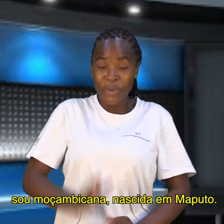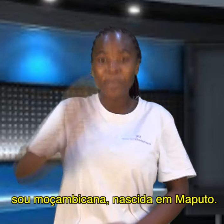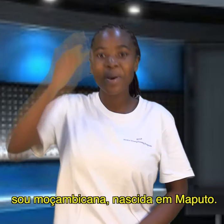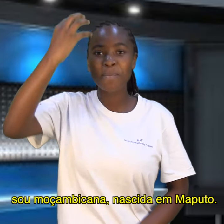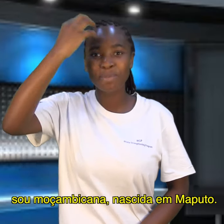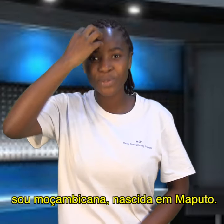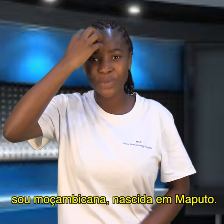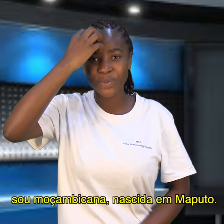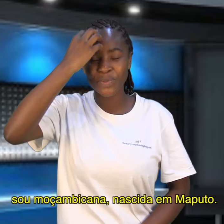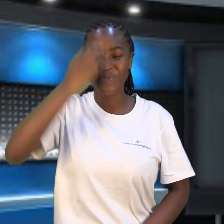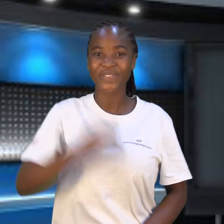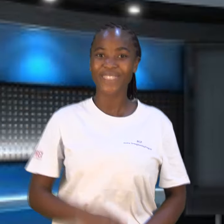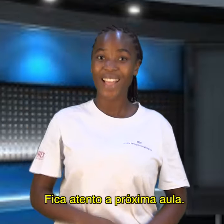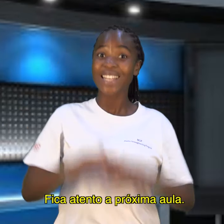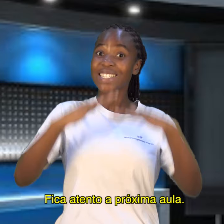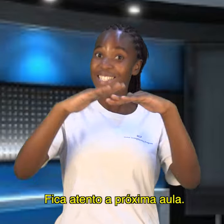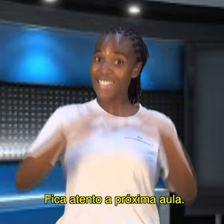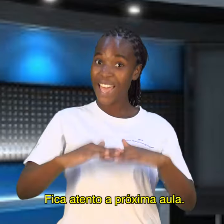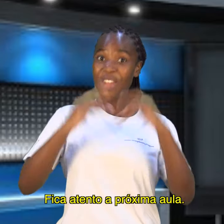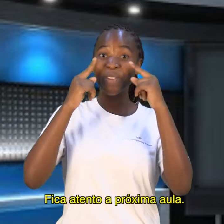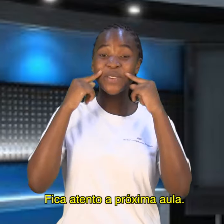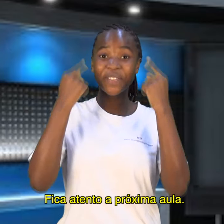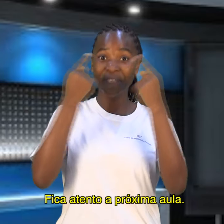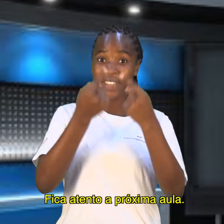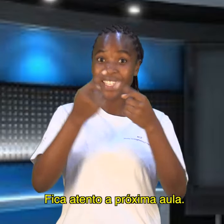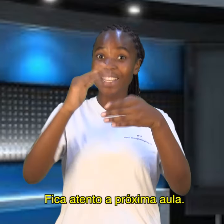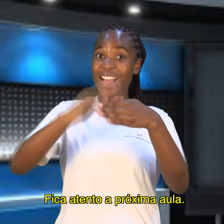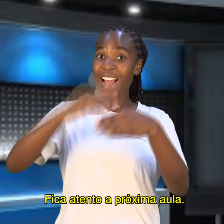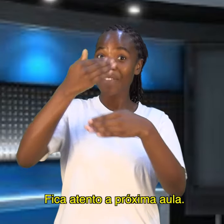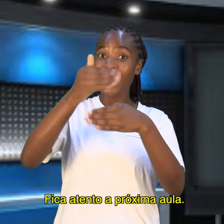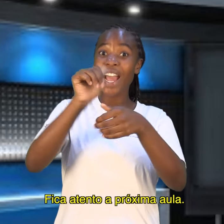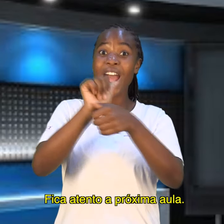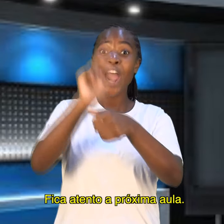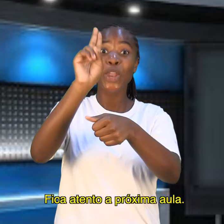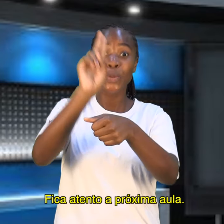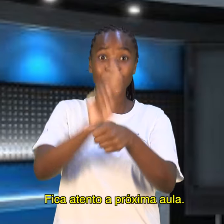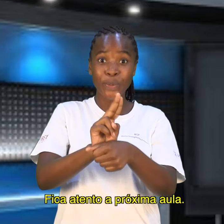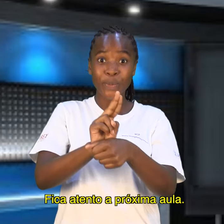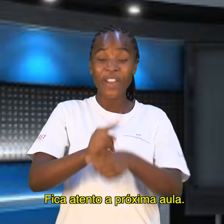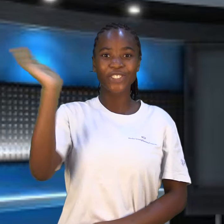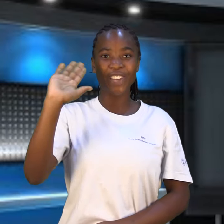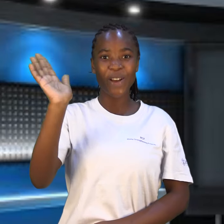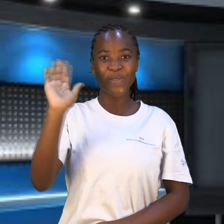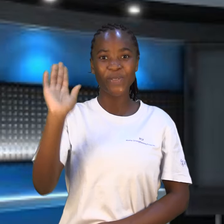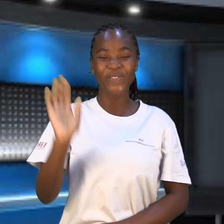Nasci em Maputo. Fique atento à próxima aula. Tchau!